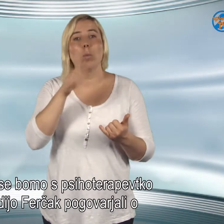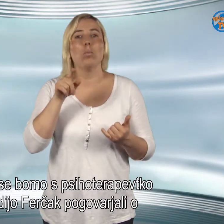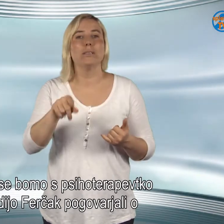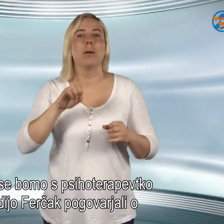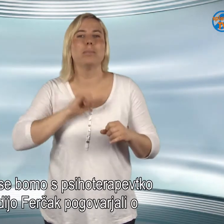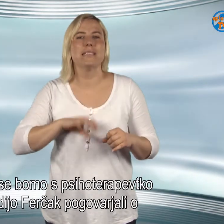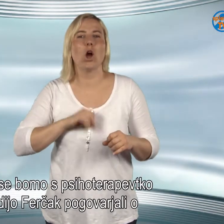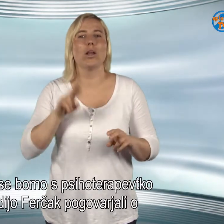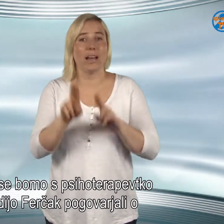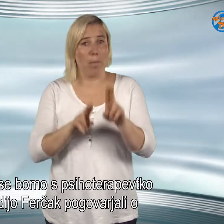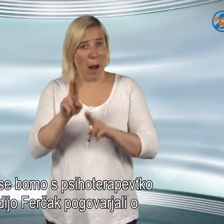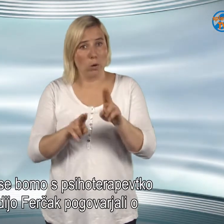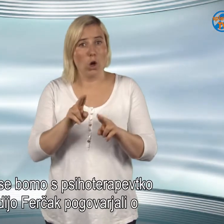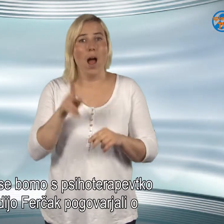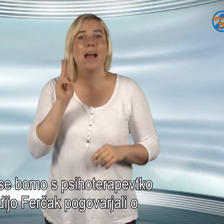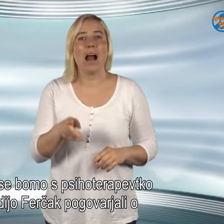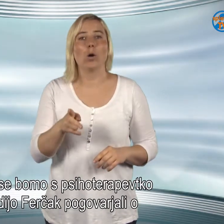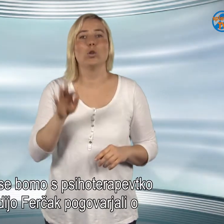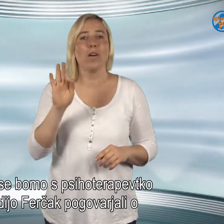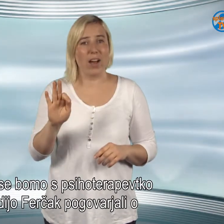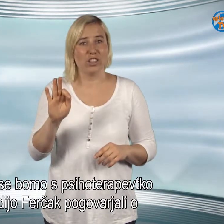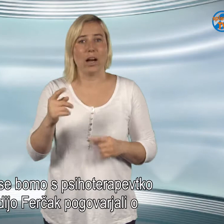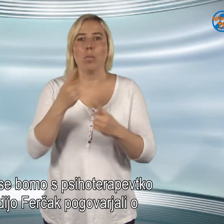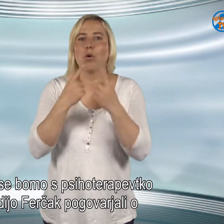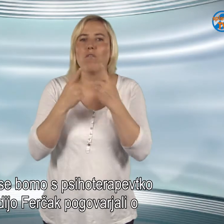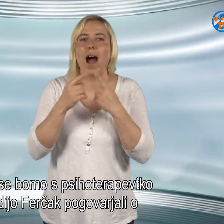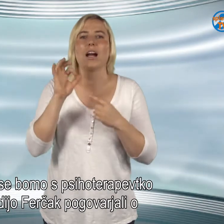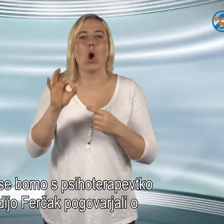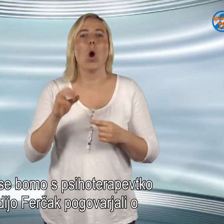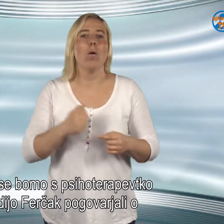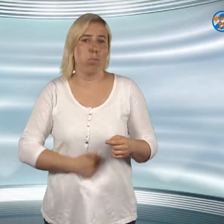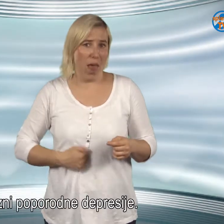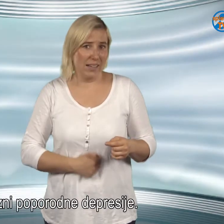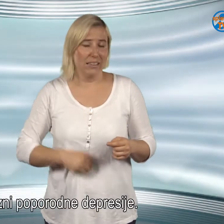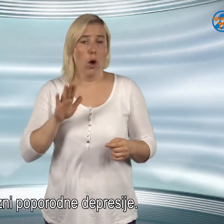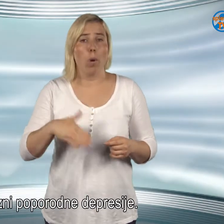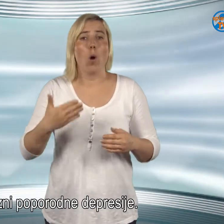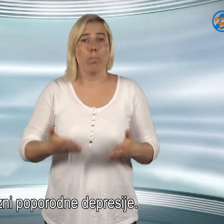Danes se bomo s psihoterapevtko Klavdijo Ferčak pogovarjali o bolezni poporodne depresije.